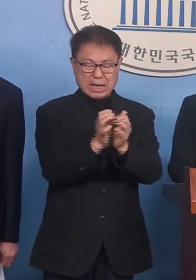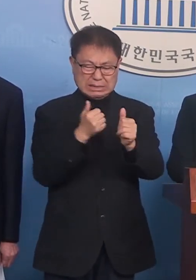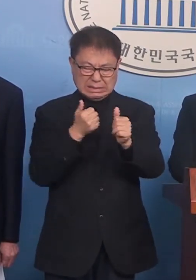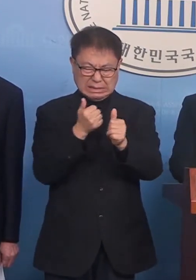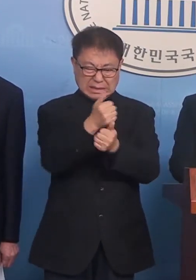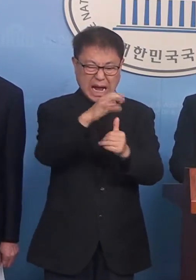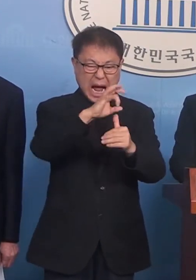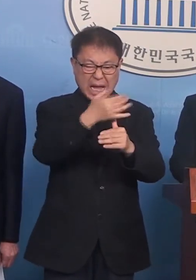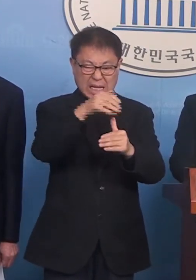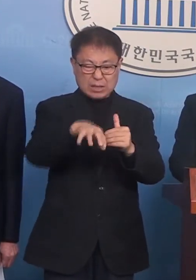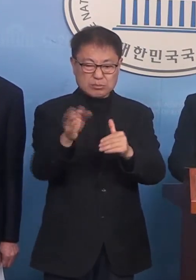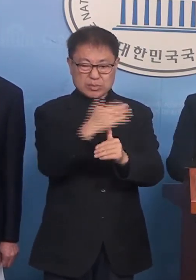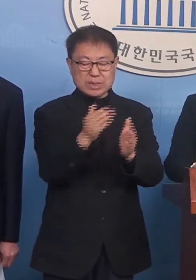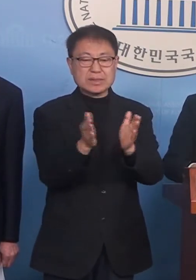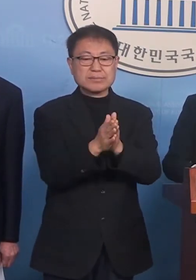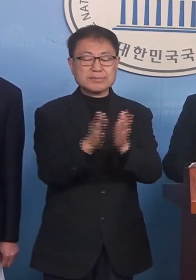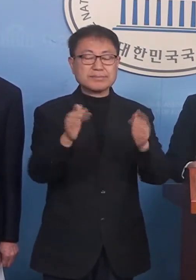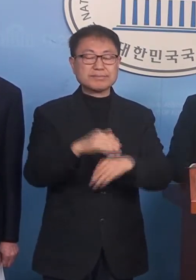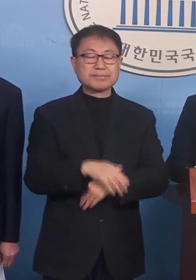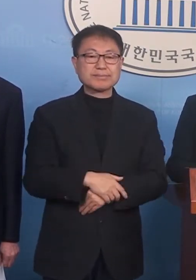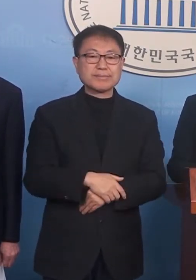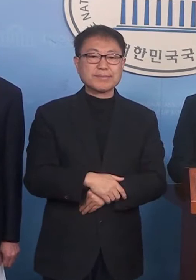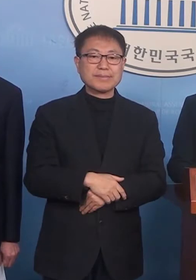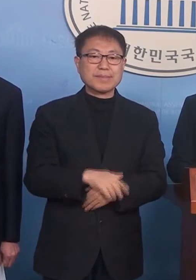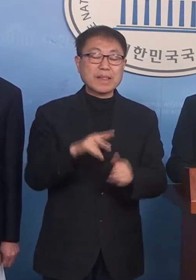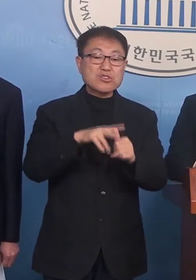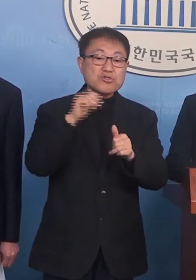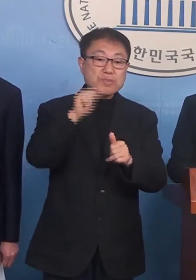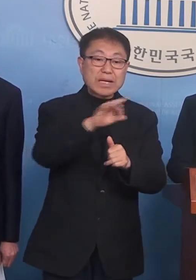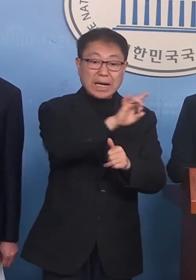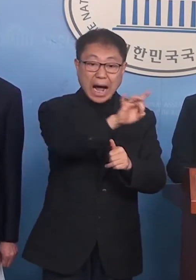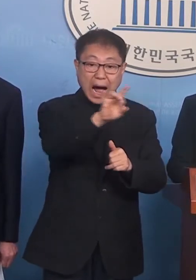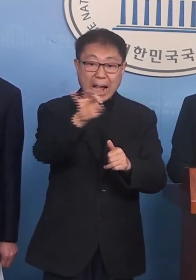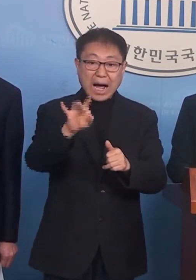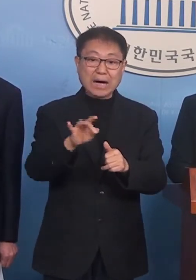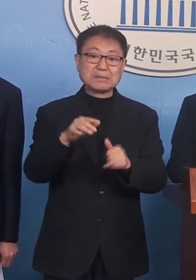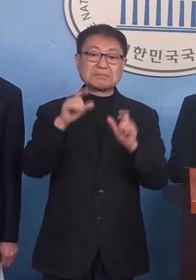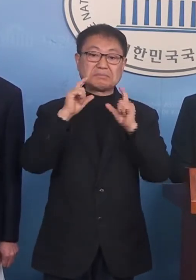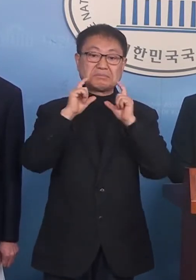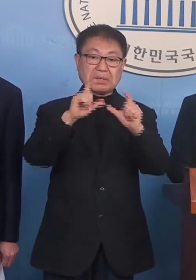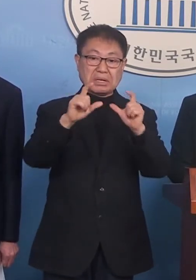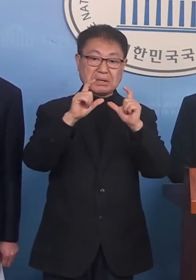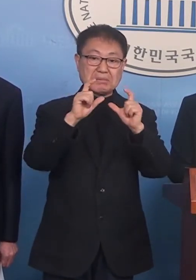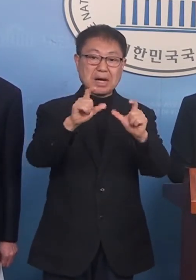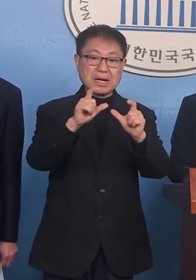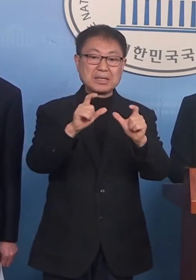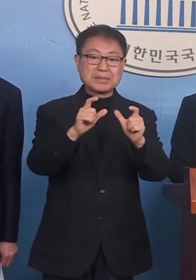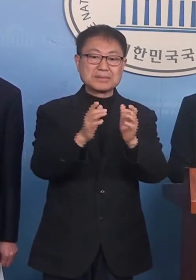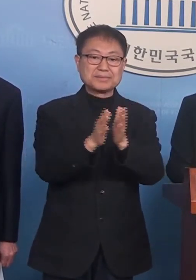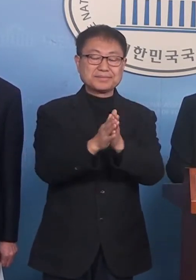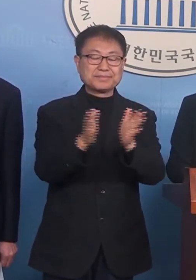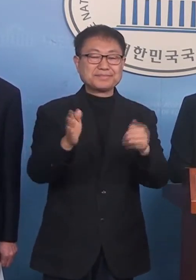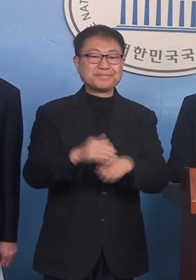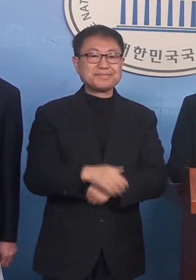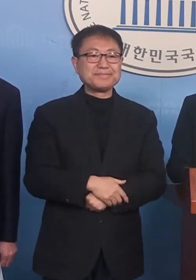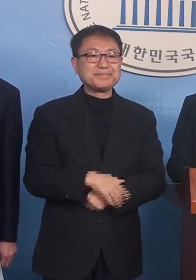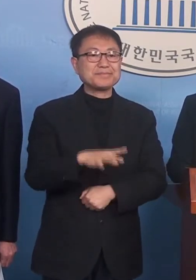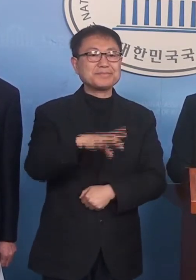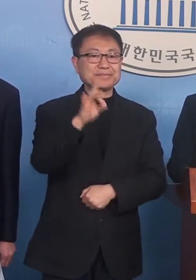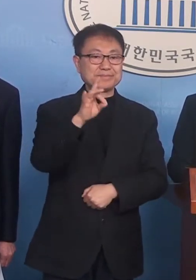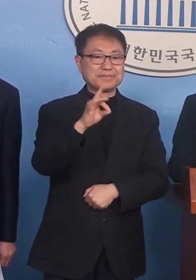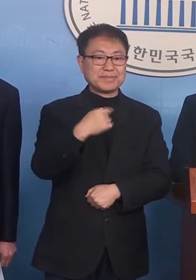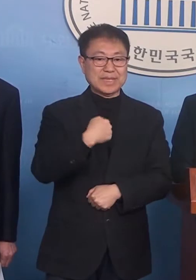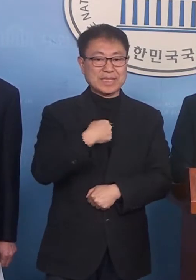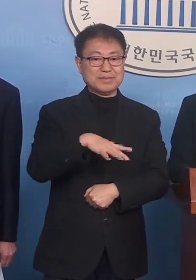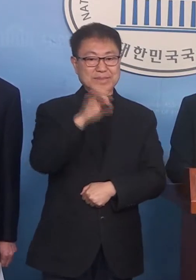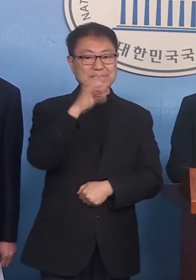안양에서부터 일궈내겠습니다. 지금부터 출마자들 차례로 출마 선언문을 발표하겠습니다.